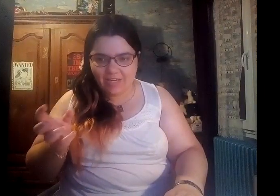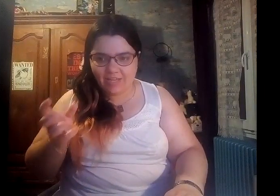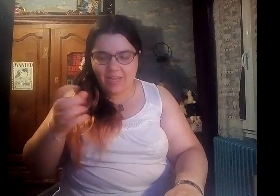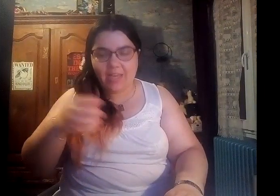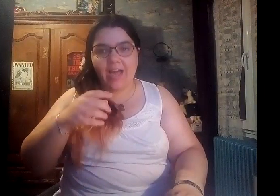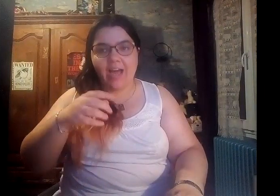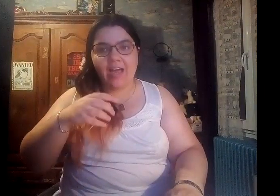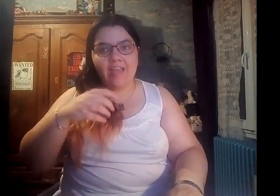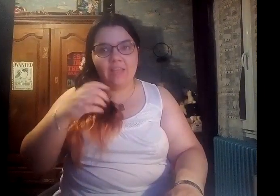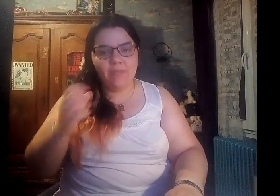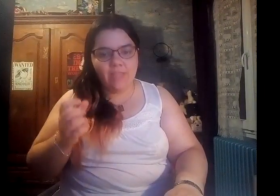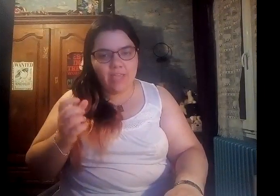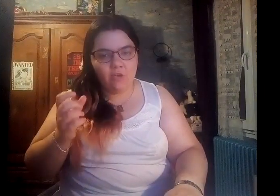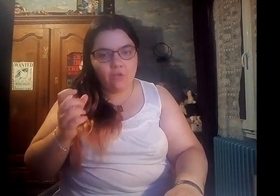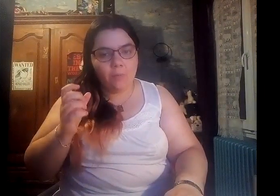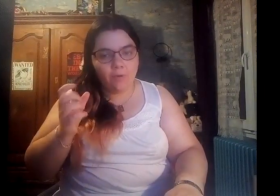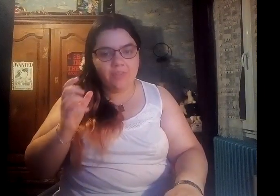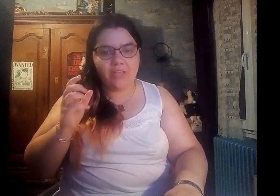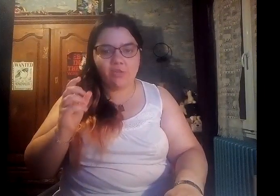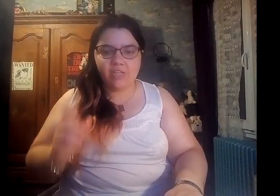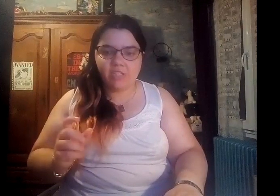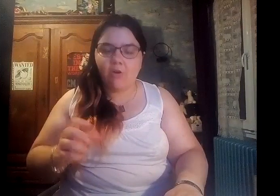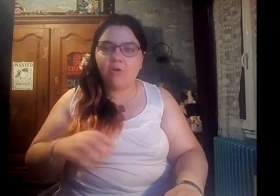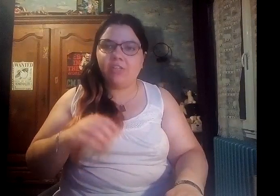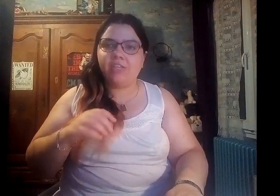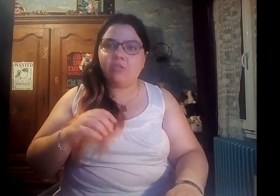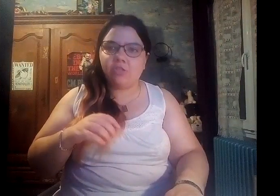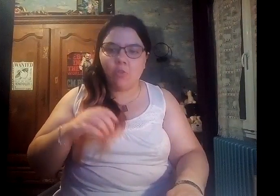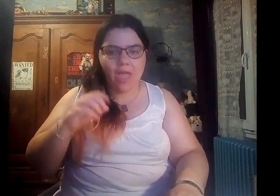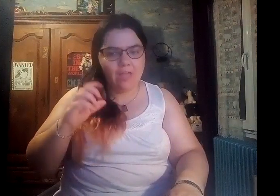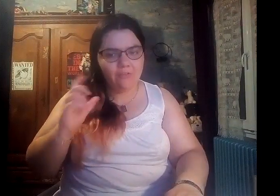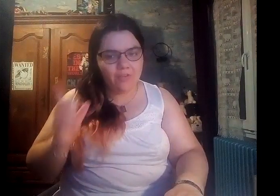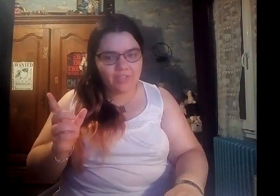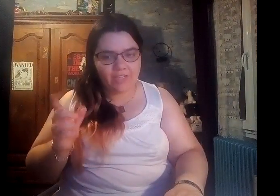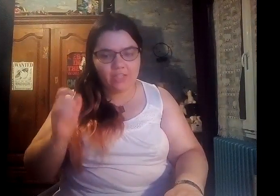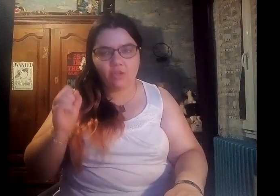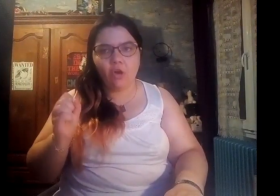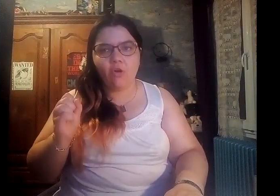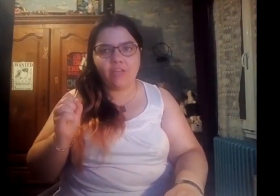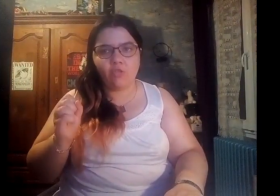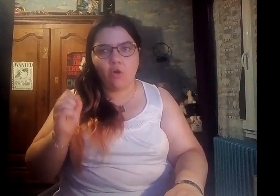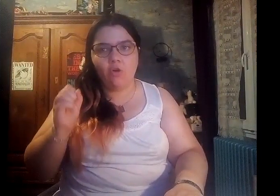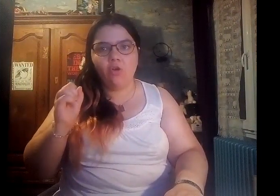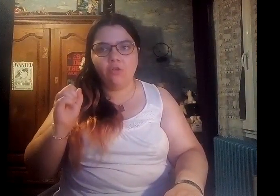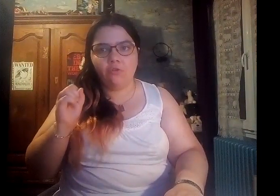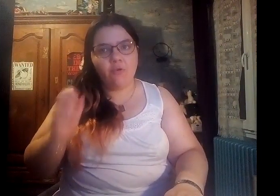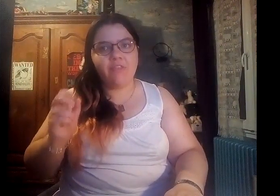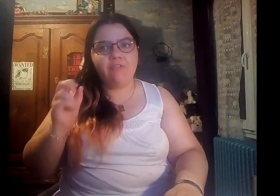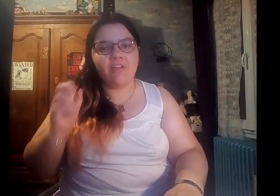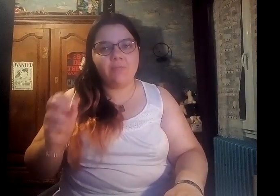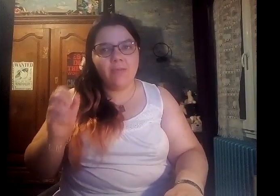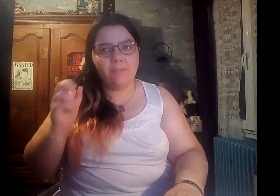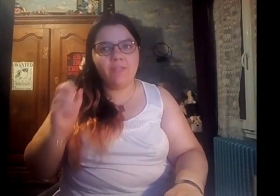et à éliminer une bande d'adolescents qui se sont infiltrés dans le restaurant de Freddy fazbear